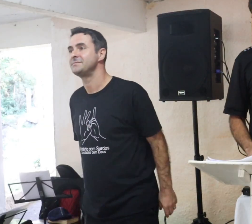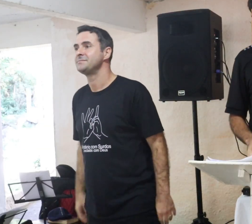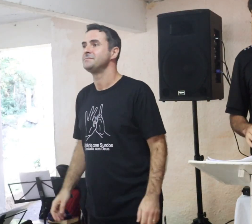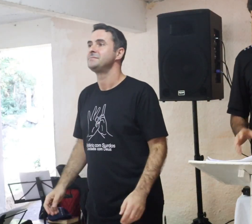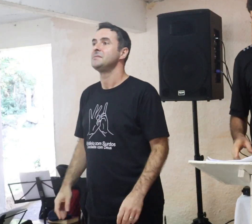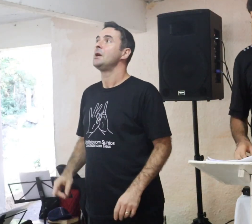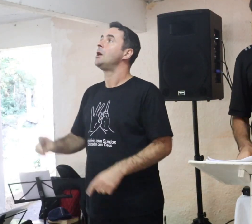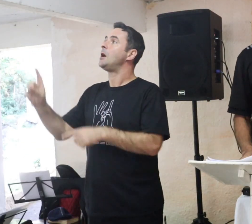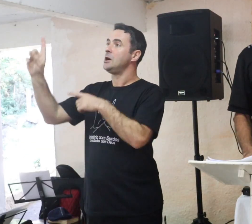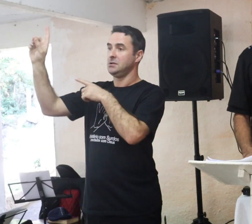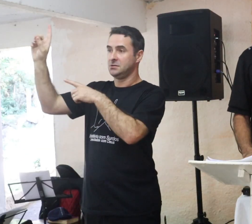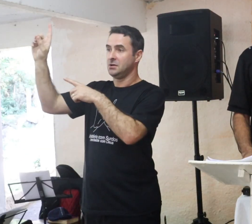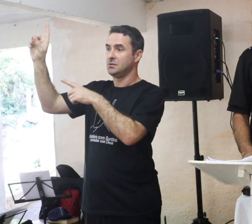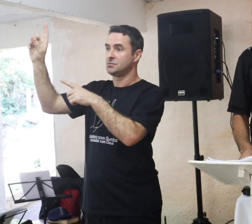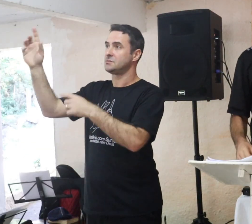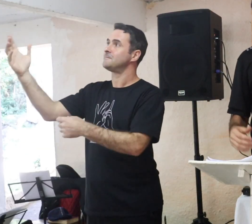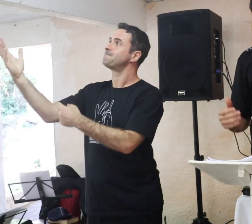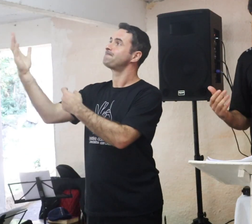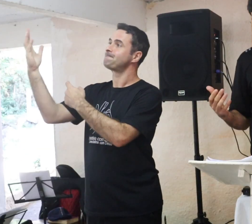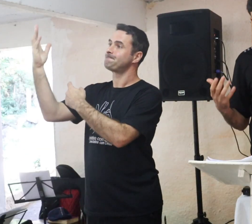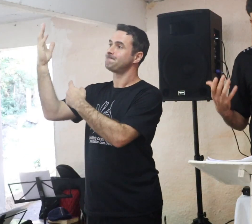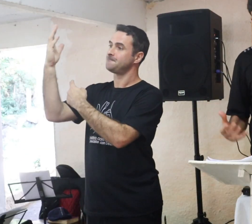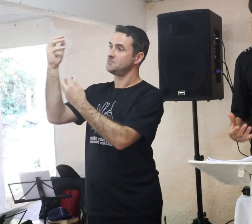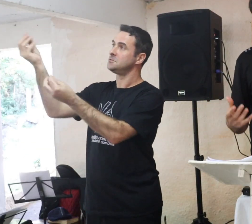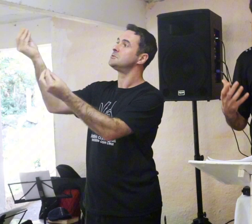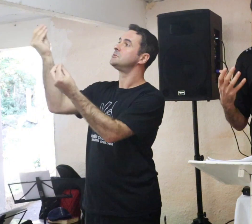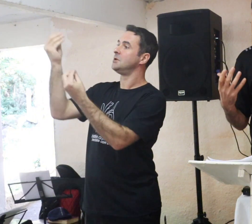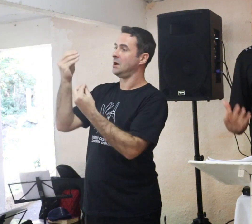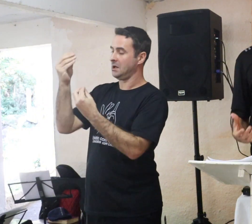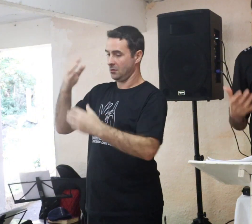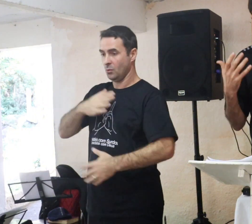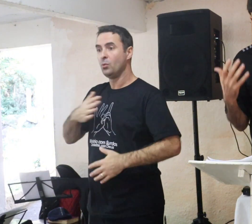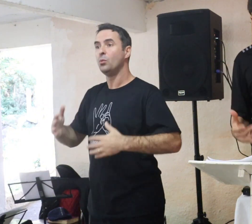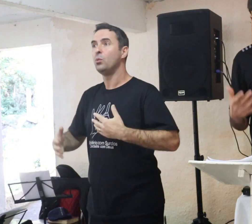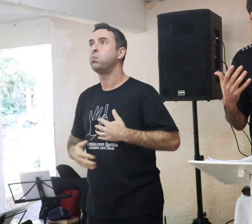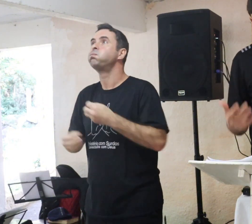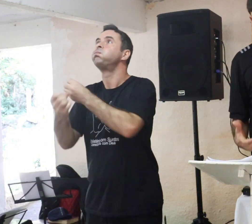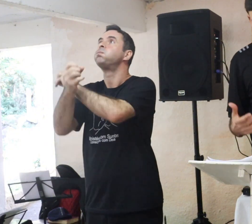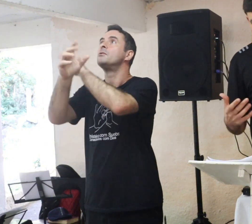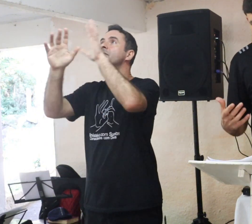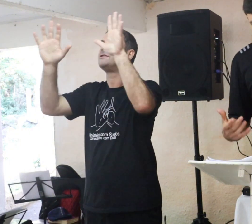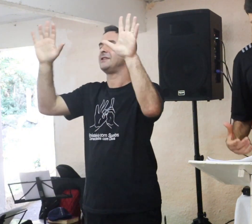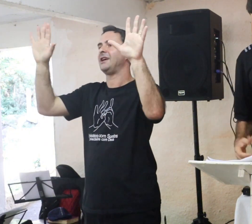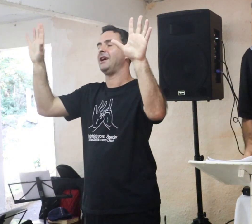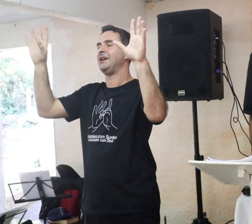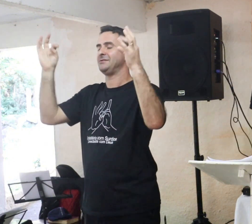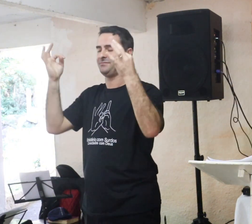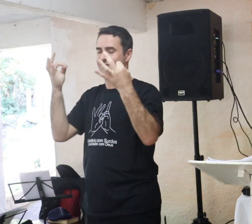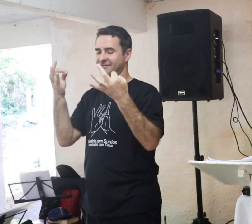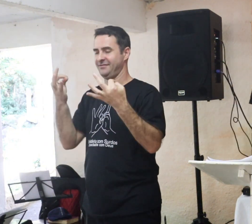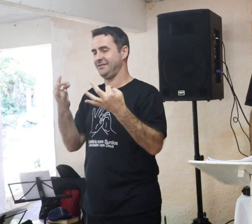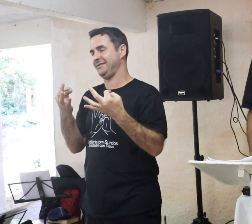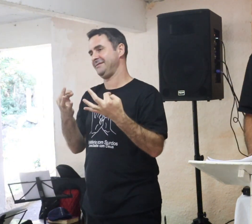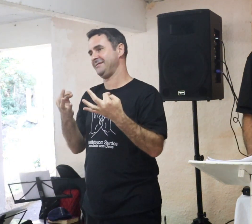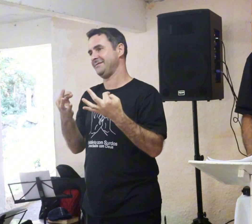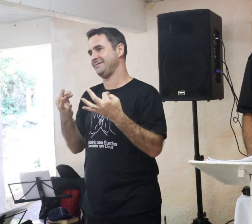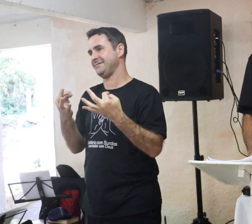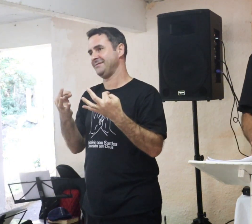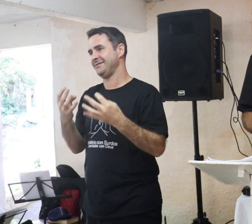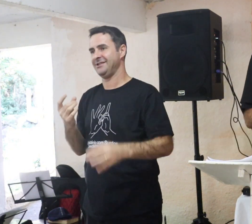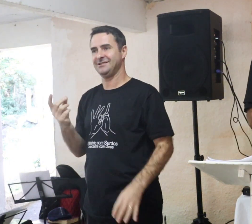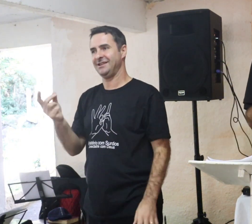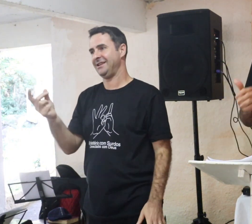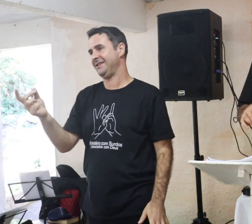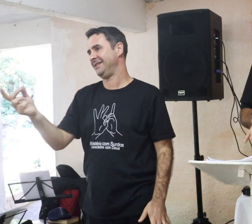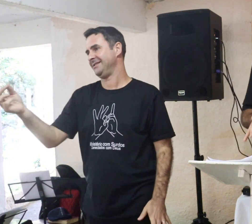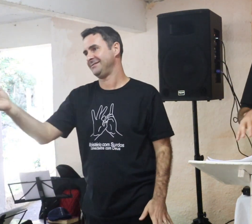Deus vai trocar a etiqueta. Ele nos dará um corpo glorificado sem data de validade. E